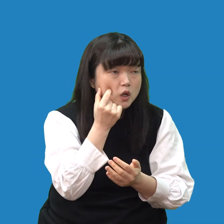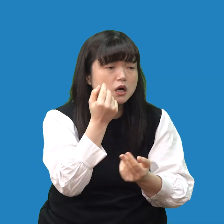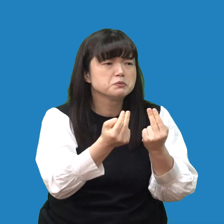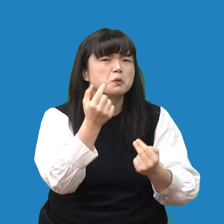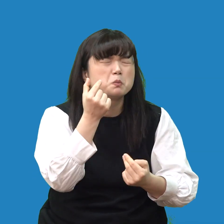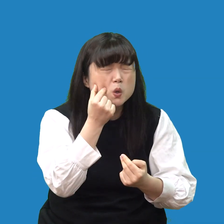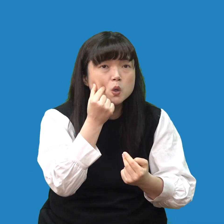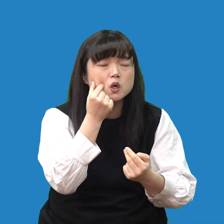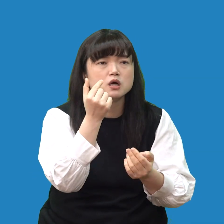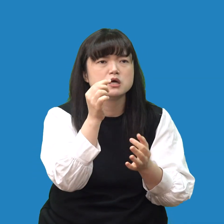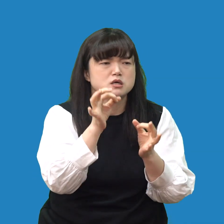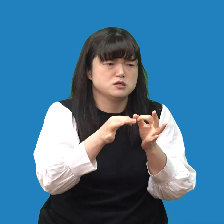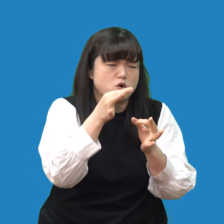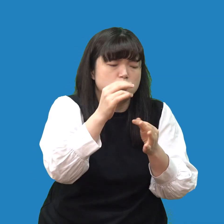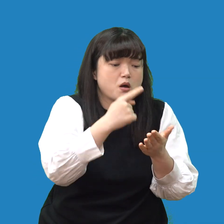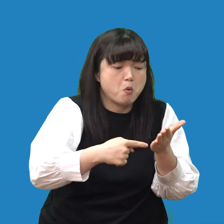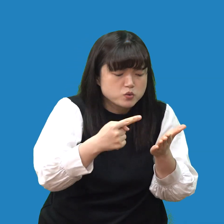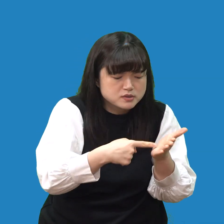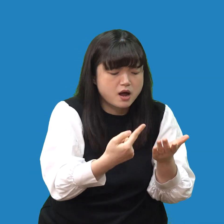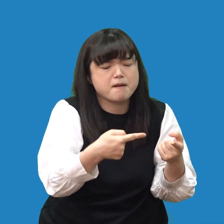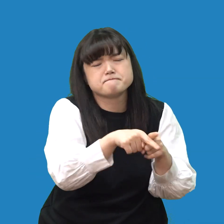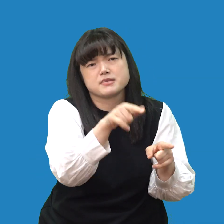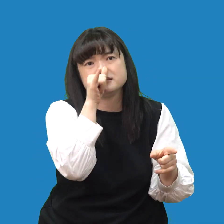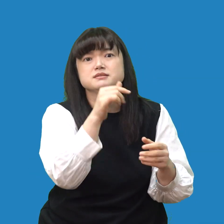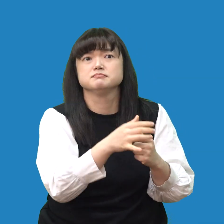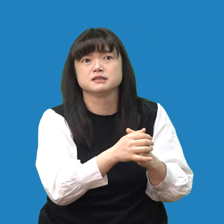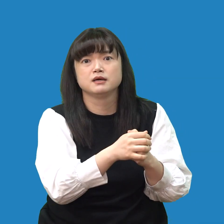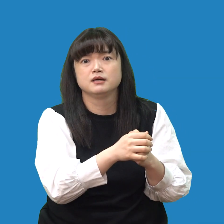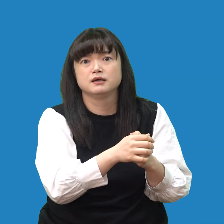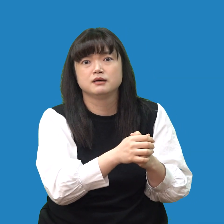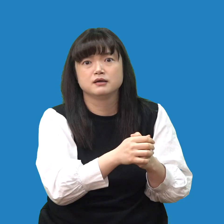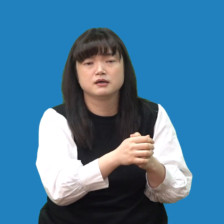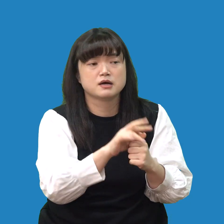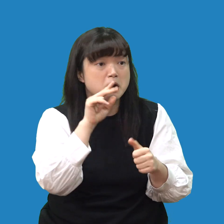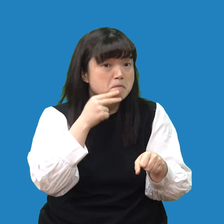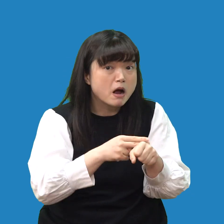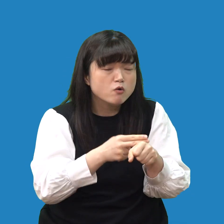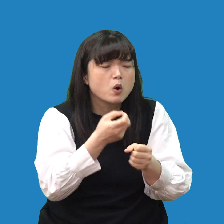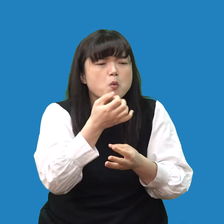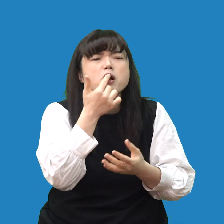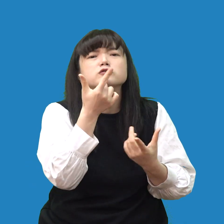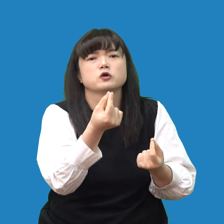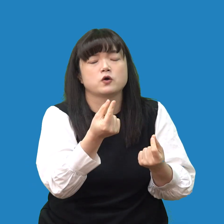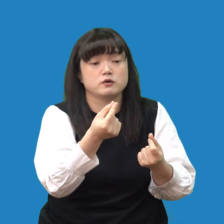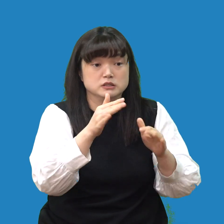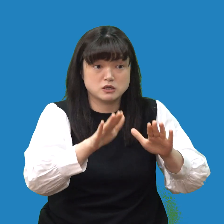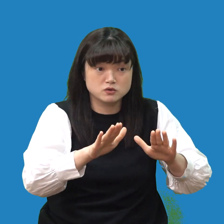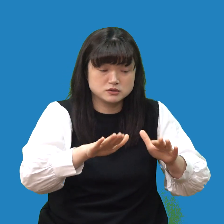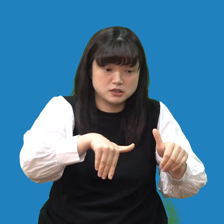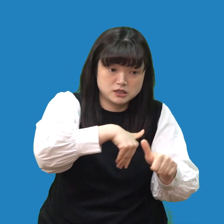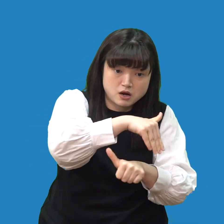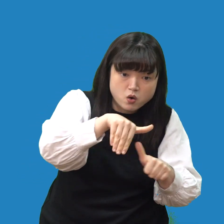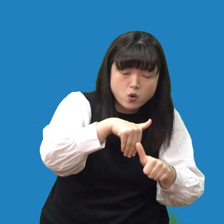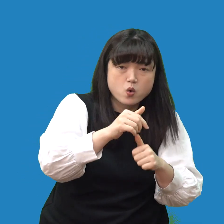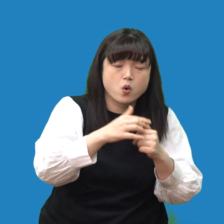비교할 수 없는 영원한 보상이 함께할 것입니다. 바울의 고백처럼 현재 우리의 고난, 난관은